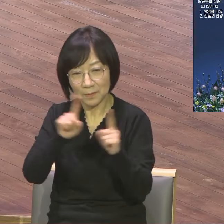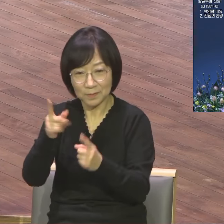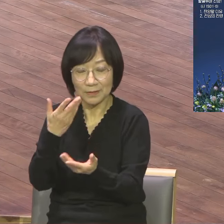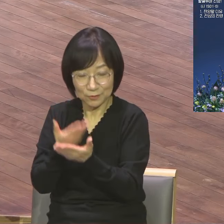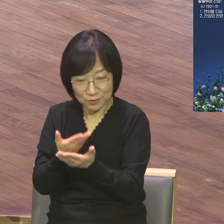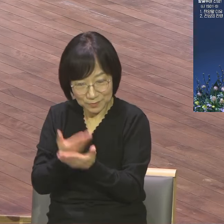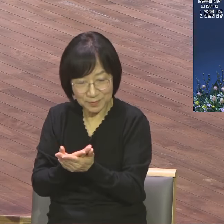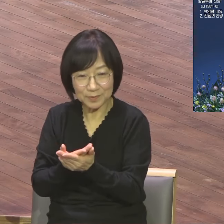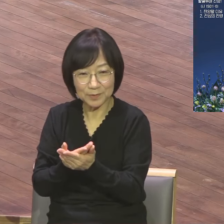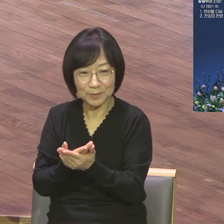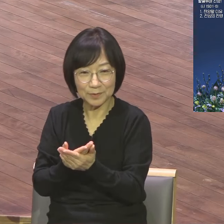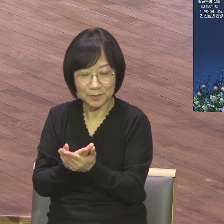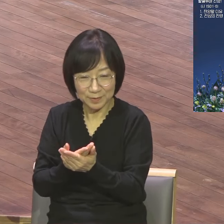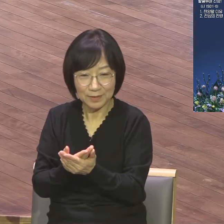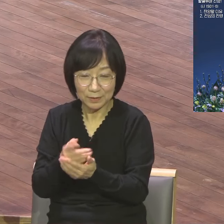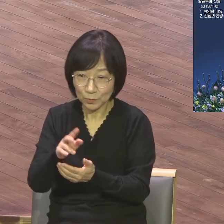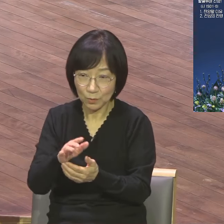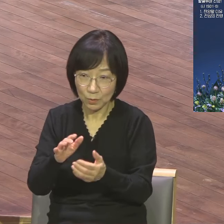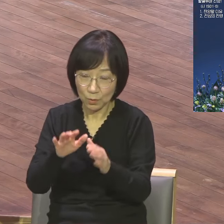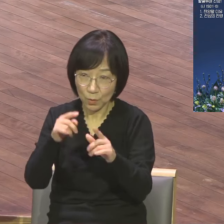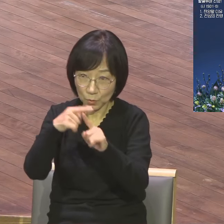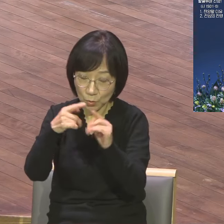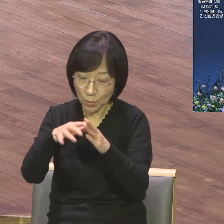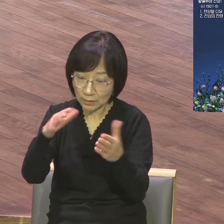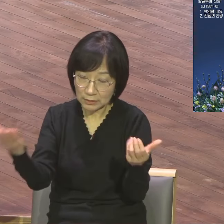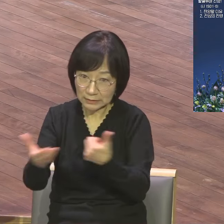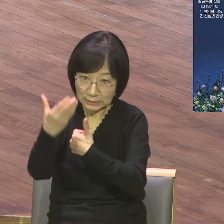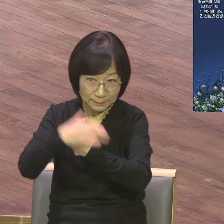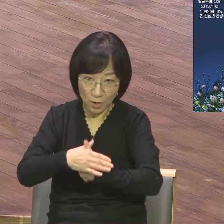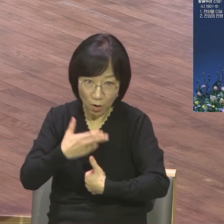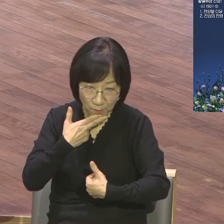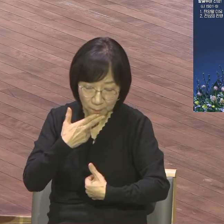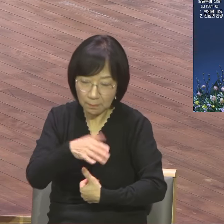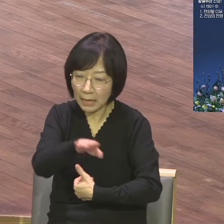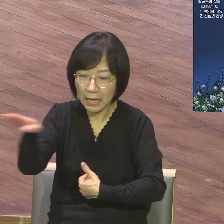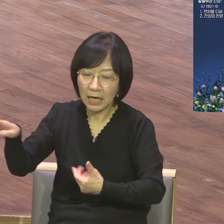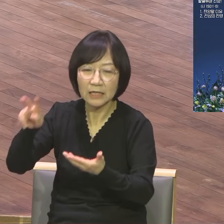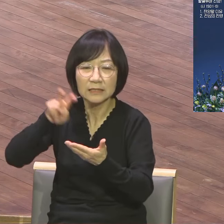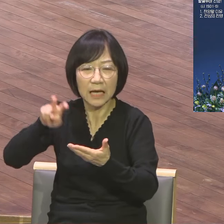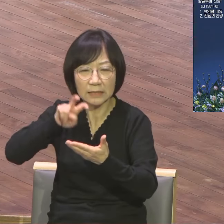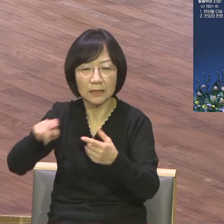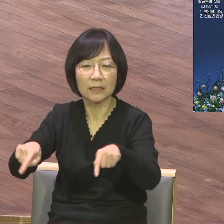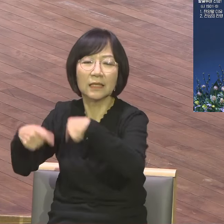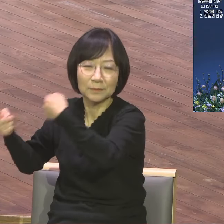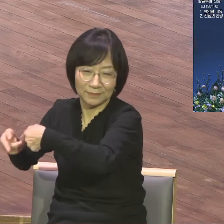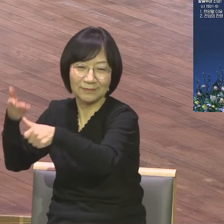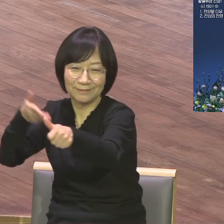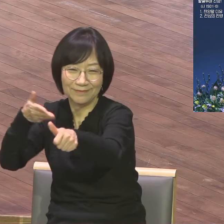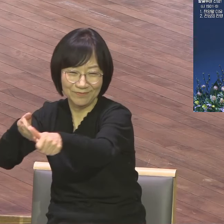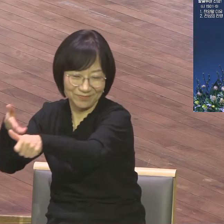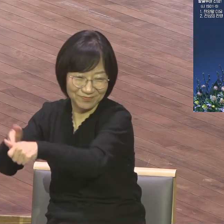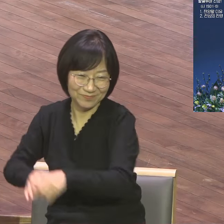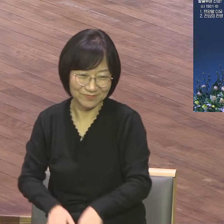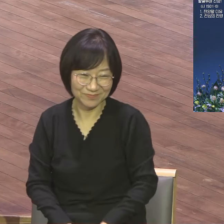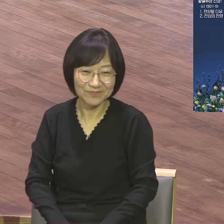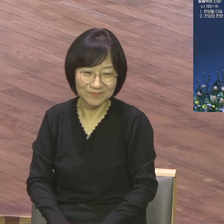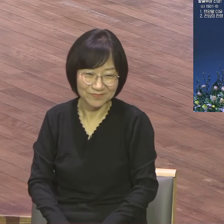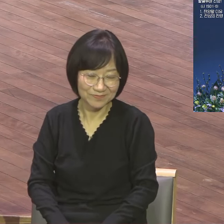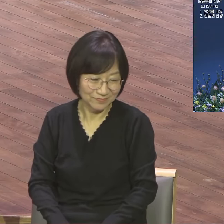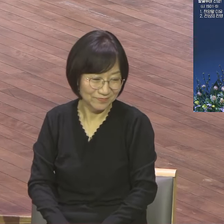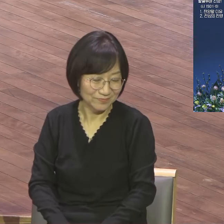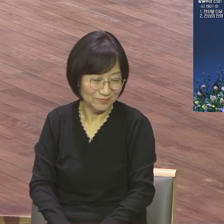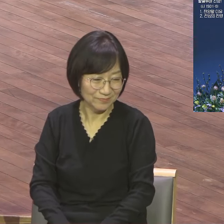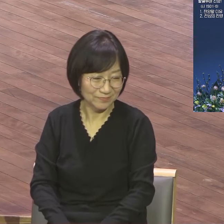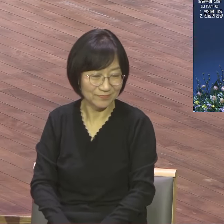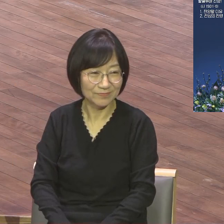직분이 없는 분들은 찬양대로 다 가시기 바랍니다. 우리 청년들은 직분이 많아가지고 찬양대를 많이 못 간다는데 우리 성도님들은요